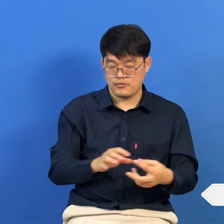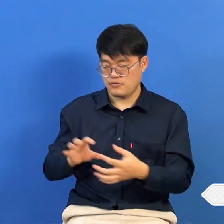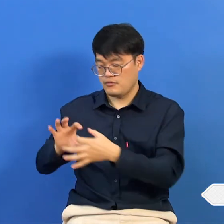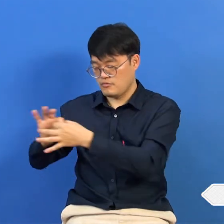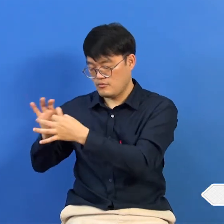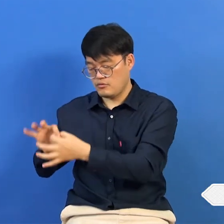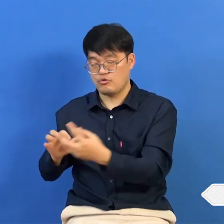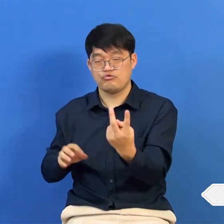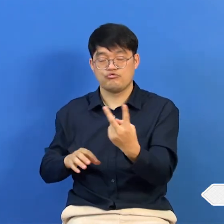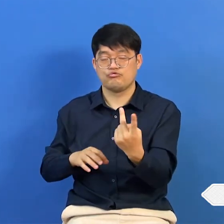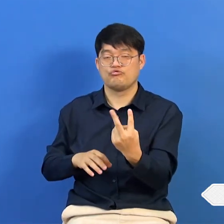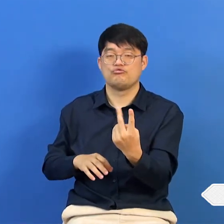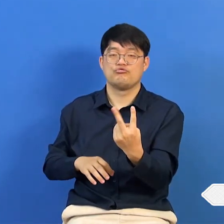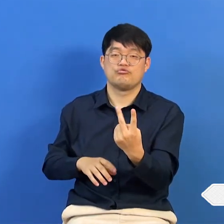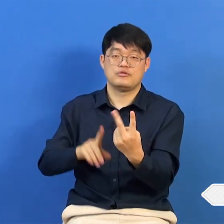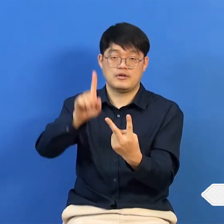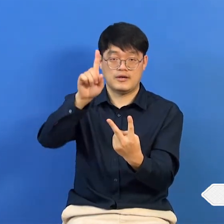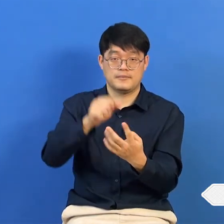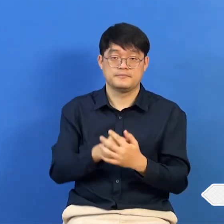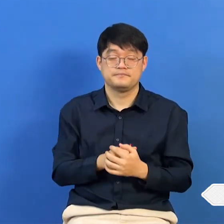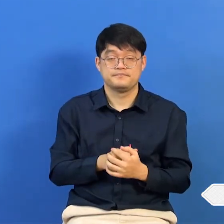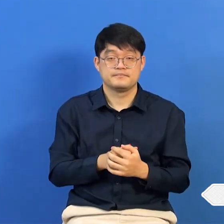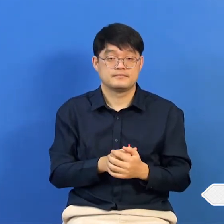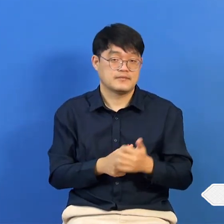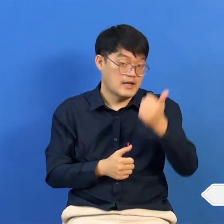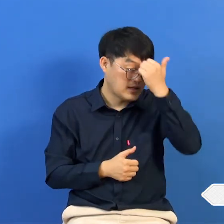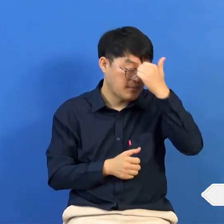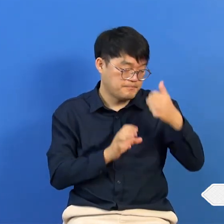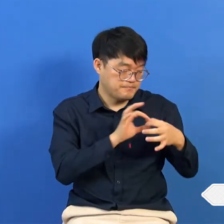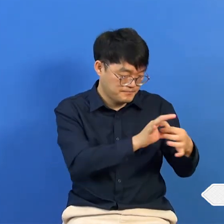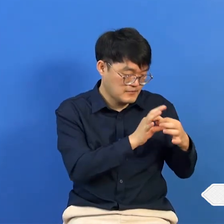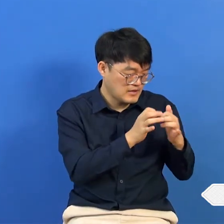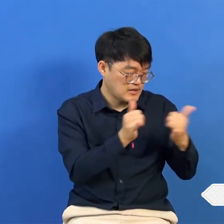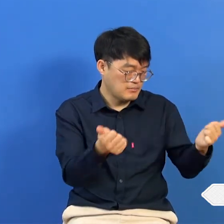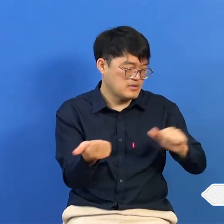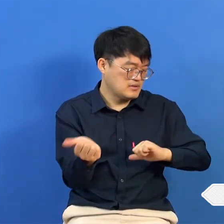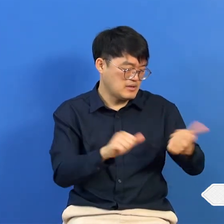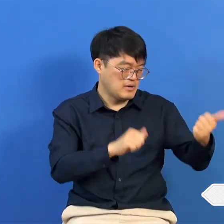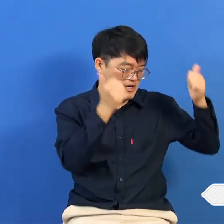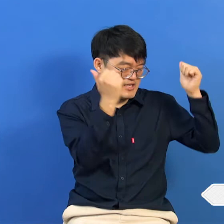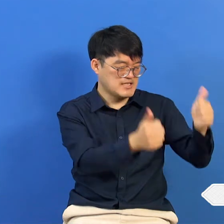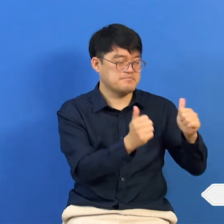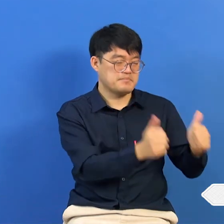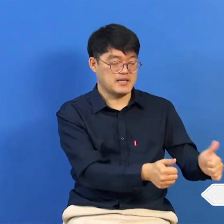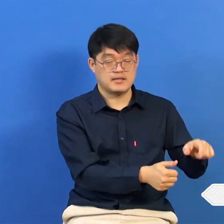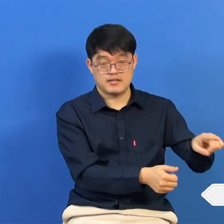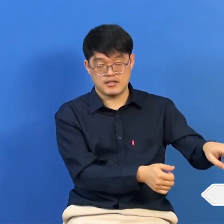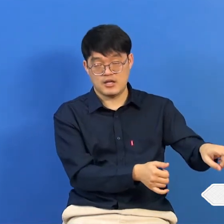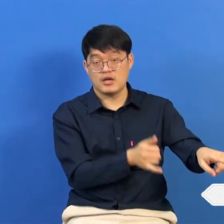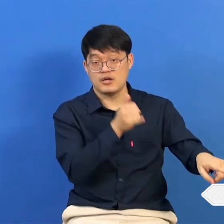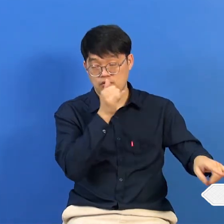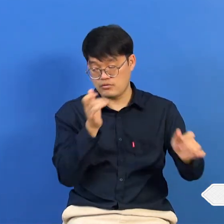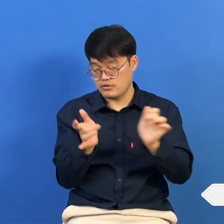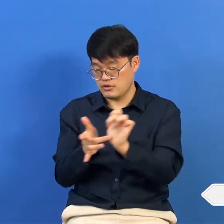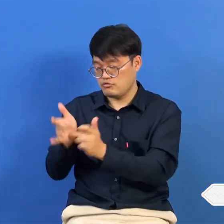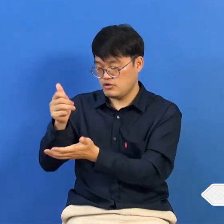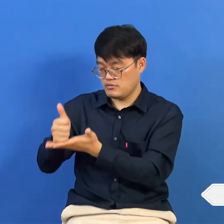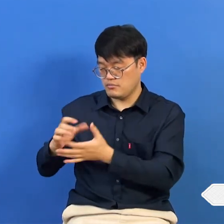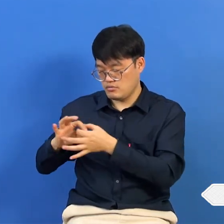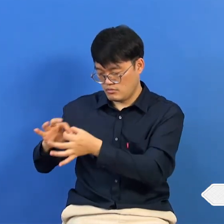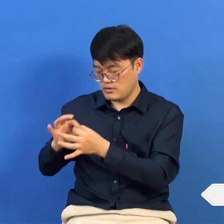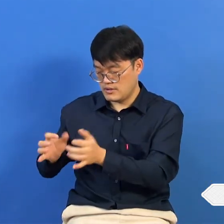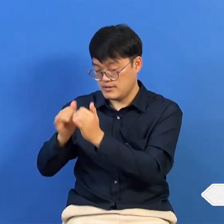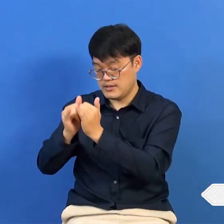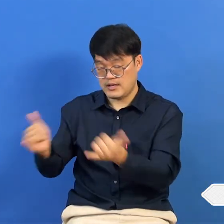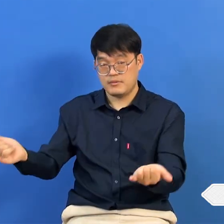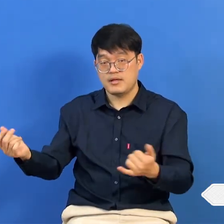있습니다. 아담에게 속해 있는 사람에게는 사망과 심판이 기다리고 있습니다. 예수님에게 속해 있는